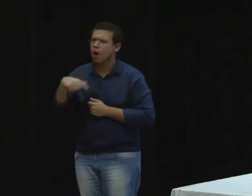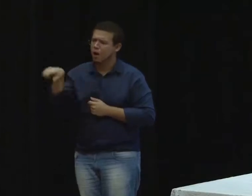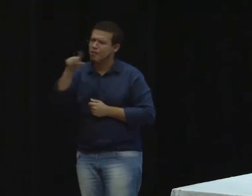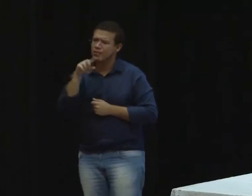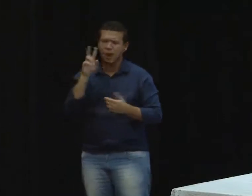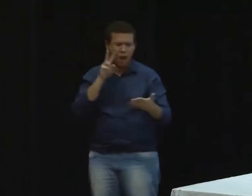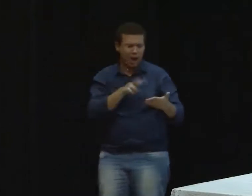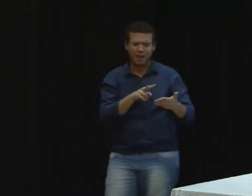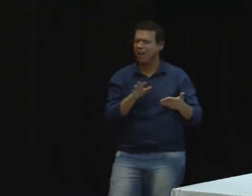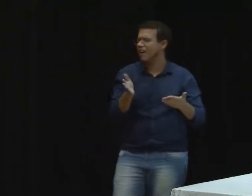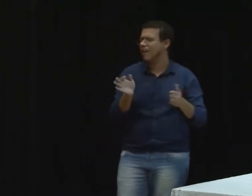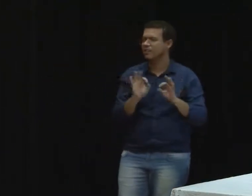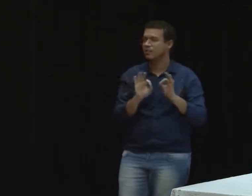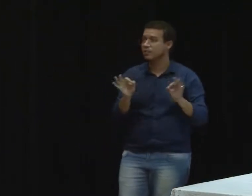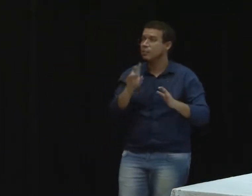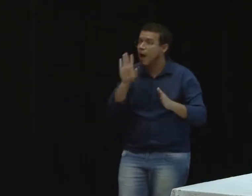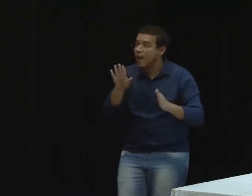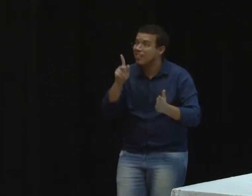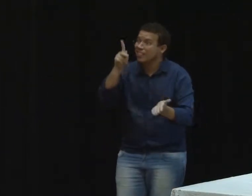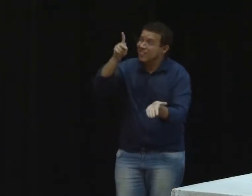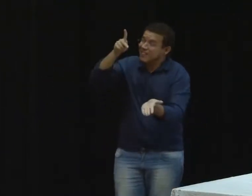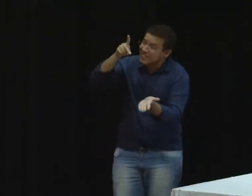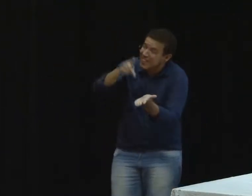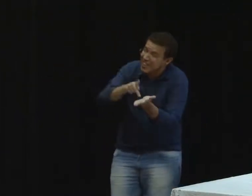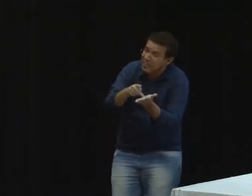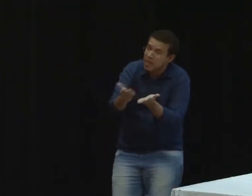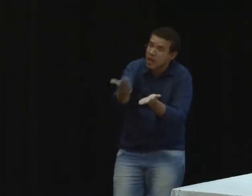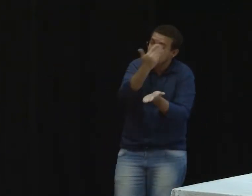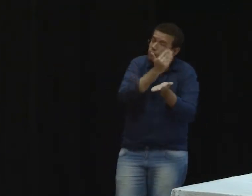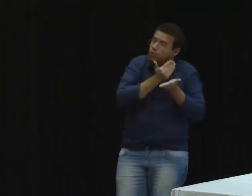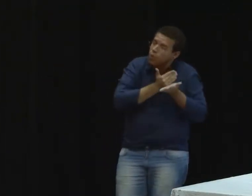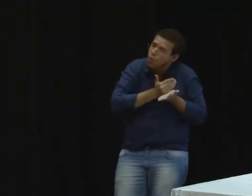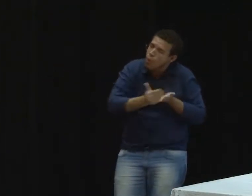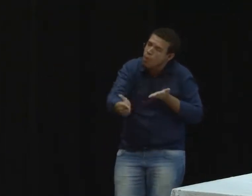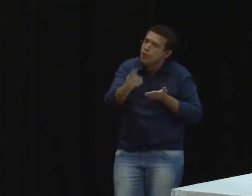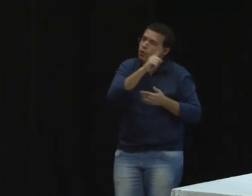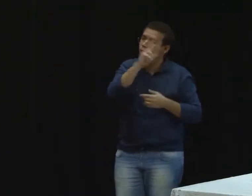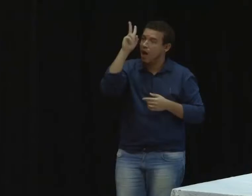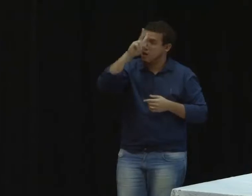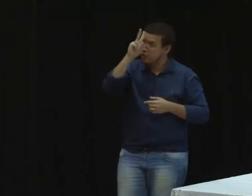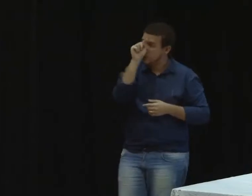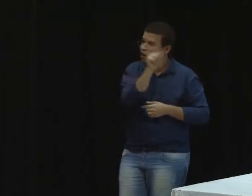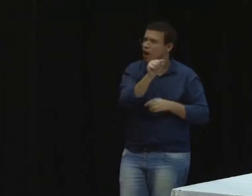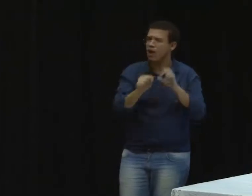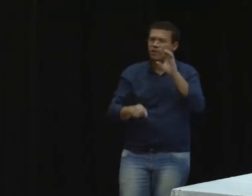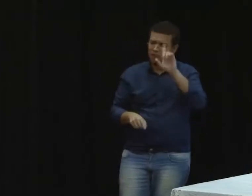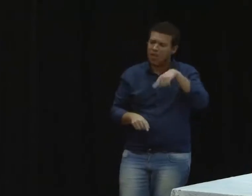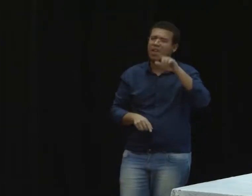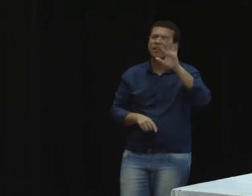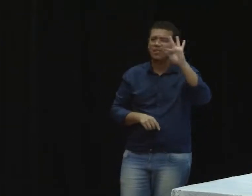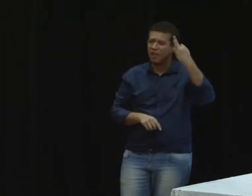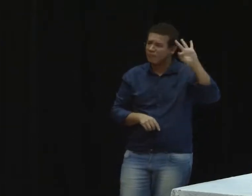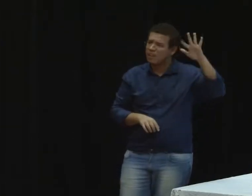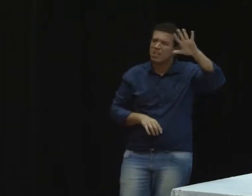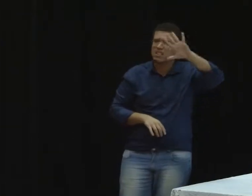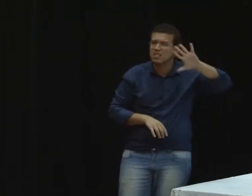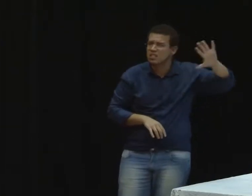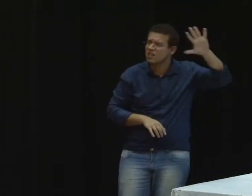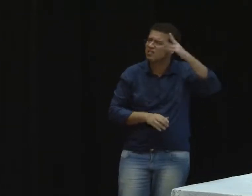Chapeuzinho Vermelho. Quando vocês leem, vocês acham bonitinho, mas a história real, que